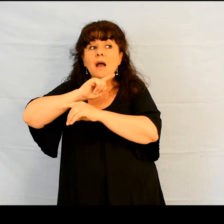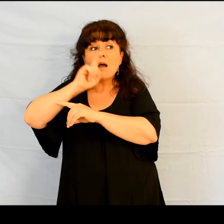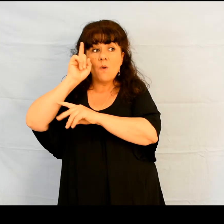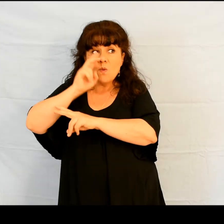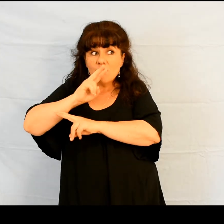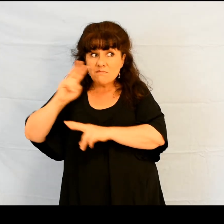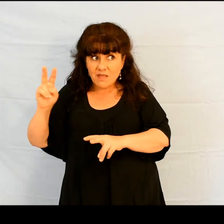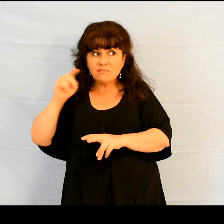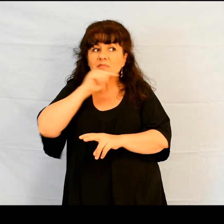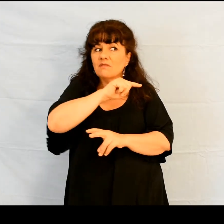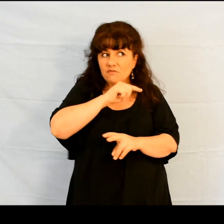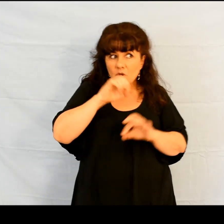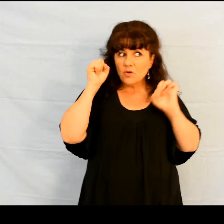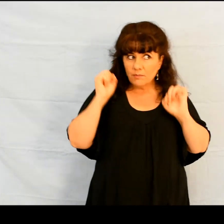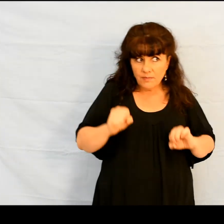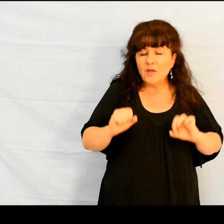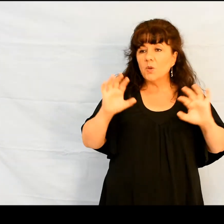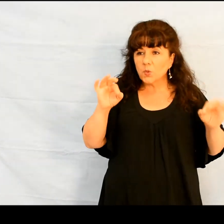vous accueillent dans les demeures éternelles.